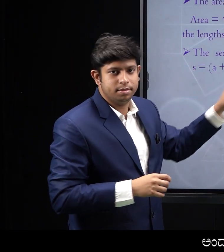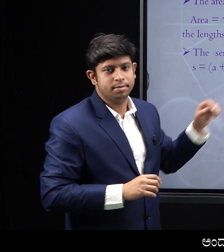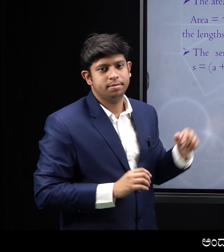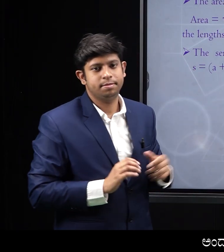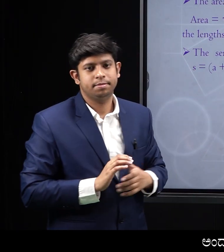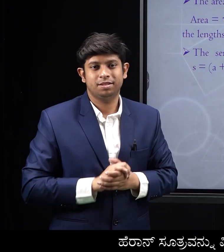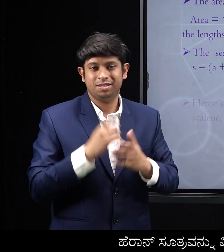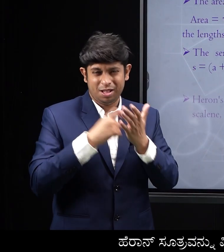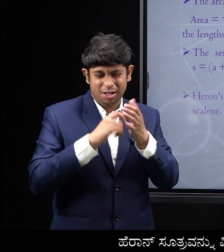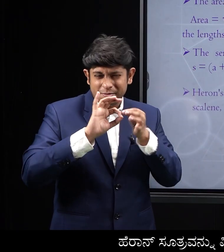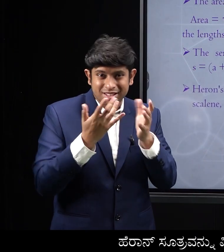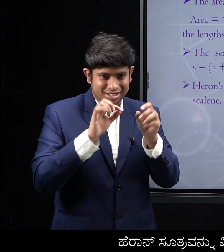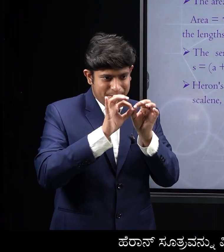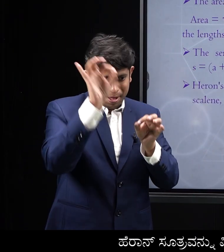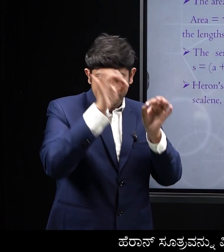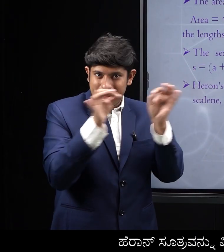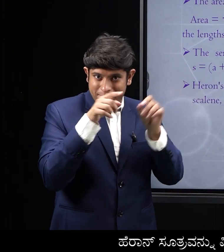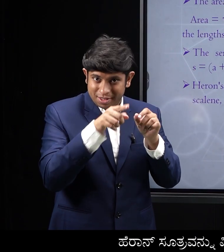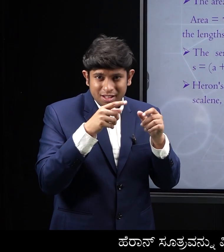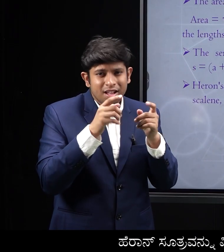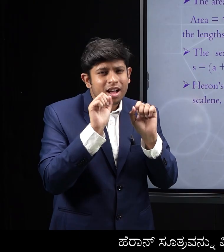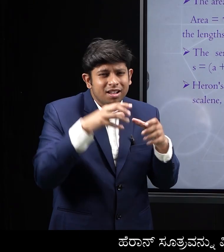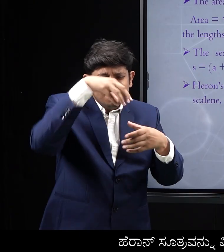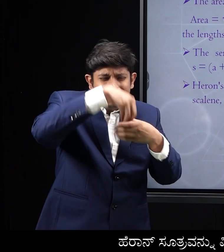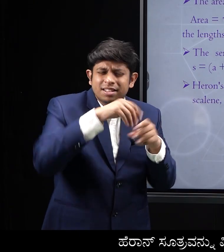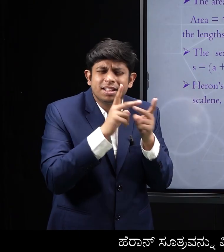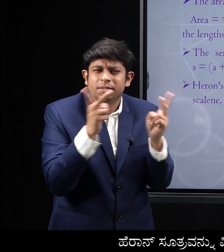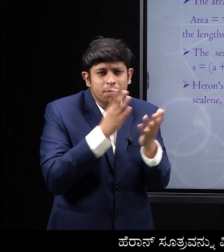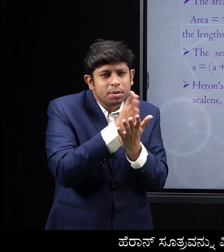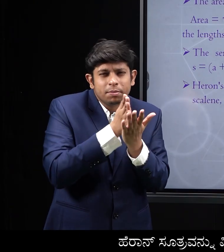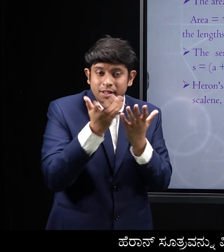S=ABC/2. ಹೆರಾನ್ ಸೂತ್ರವನ್ನು ವಿವಿಧ ರೀತಿಯಲ್ಲಿ ತ್ರಿಕೋನಗಳಿಗೆ ಅನ್ವಯಿಸಬಹುದು.